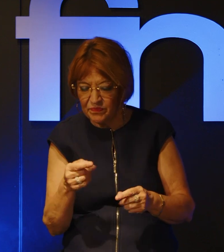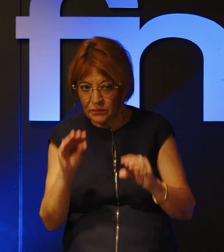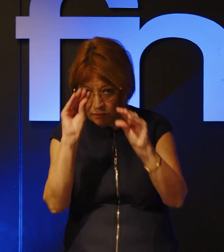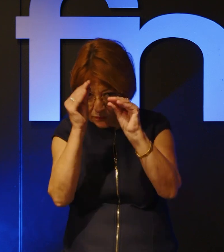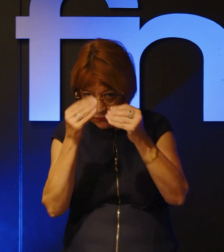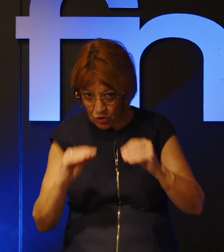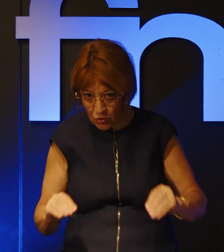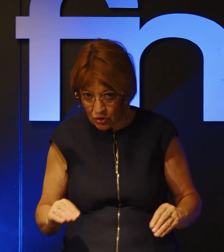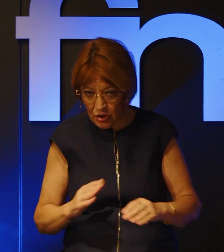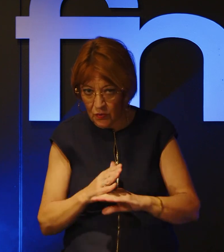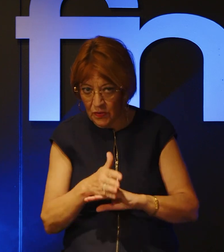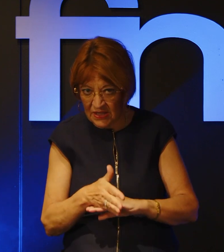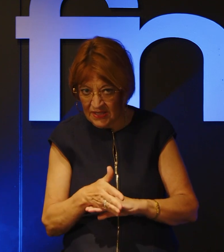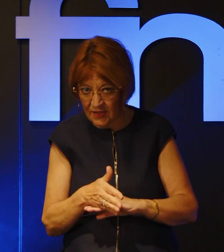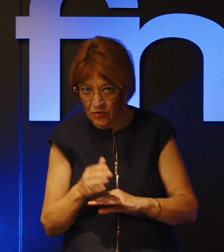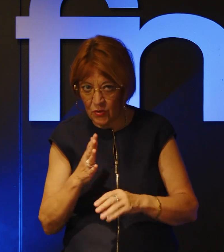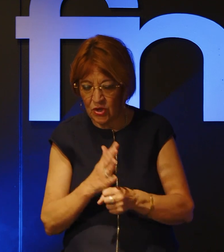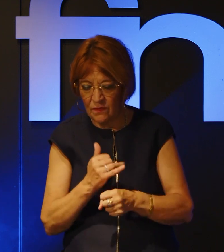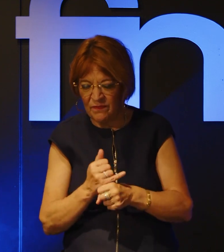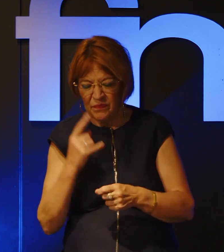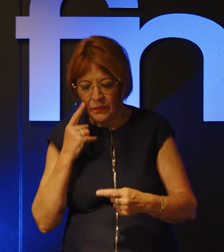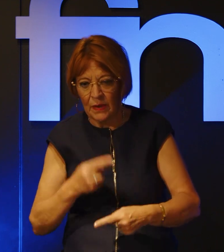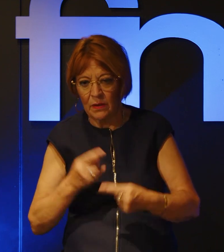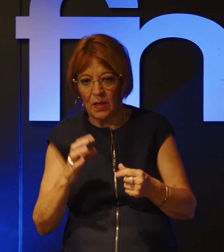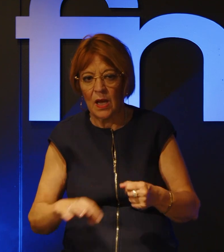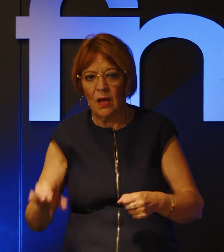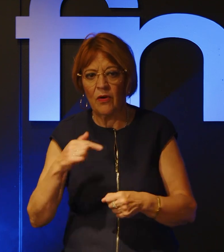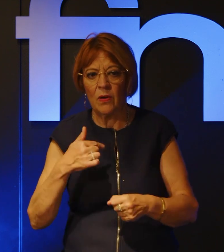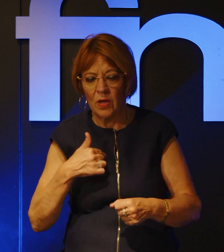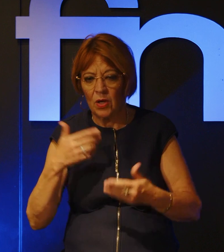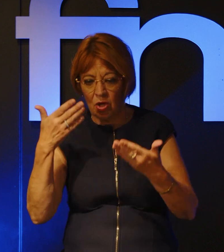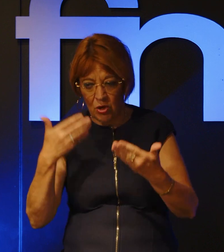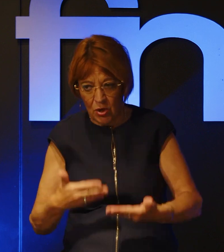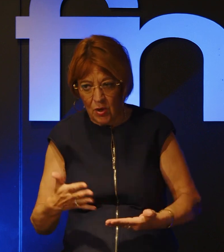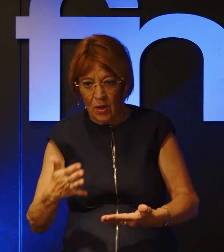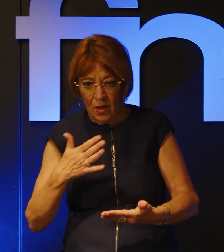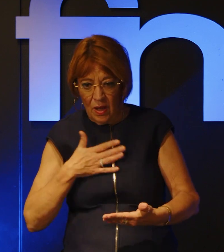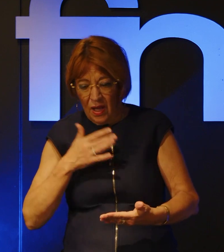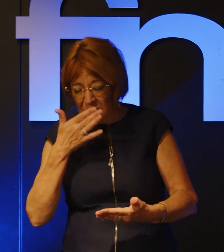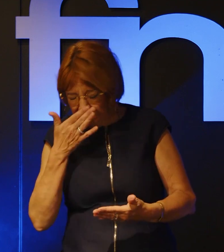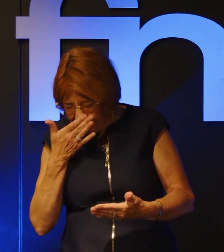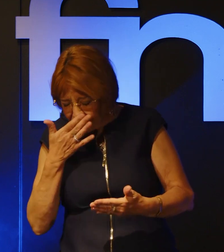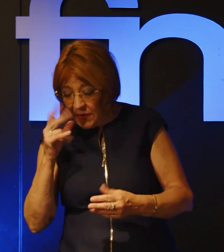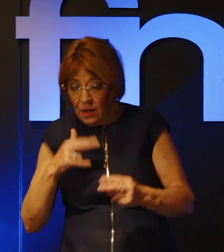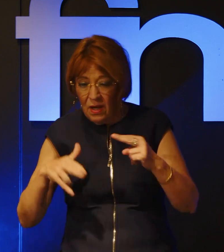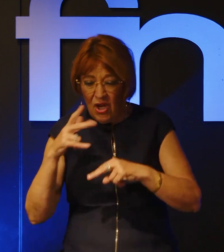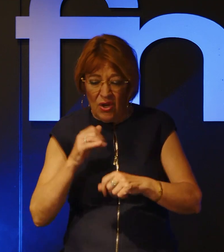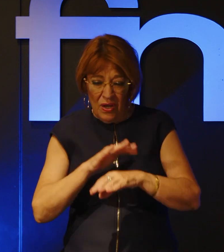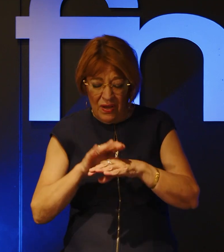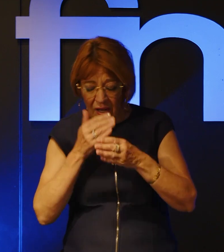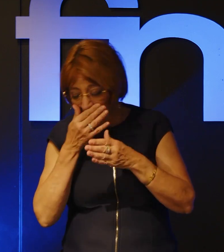desconstruir o acesso ao espaço público e à forma como eu sou afetada e construo os afetos no